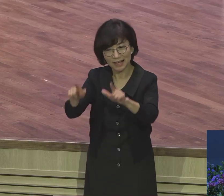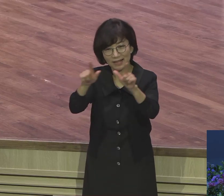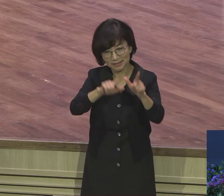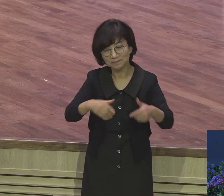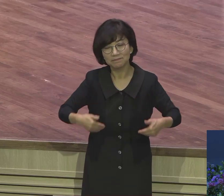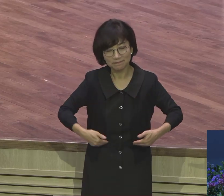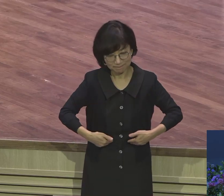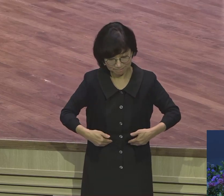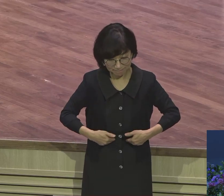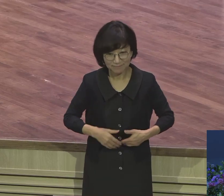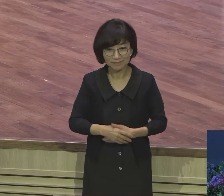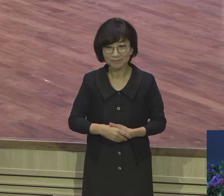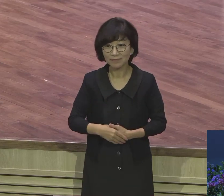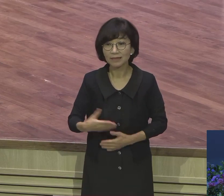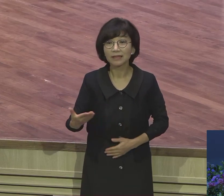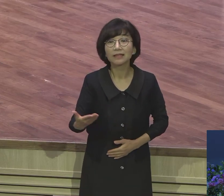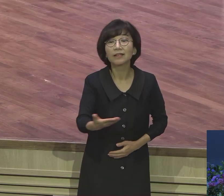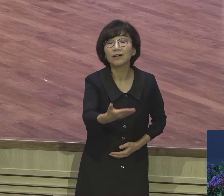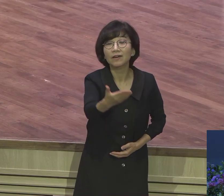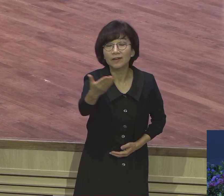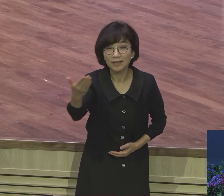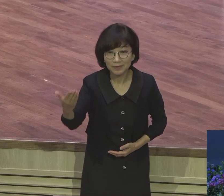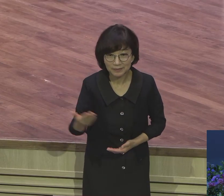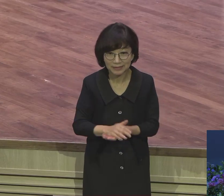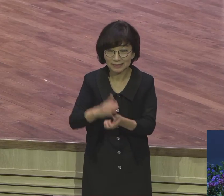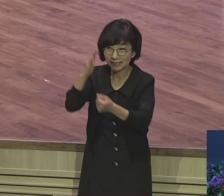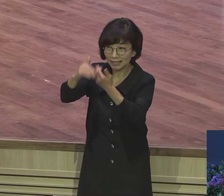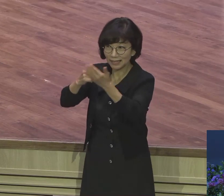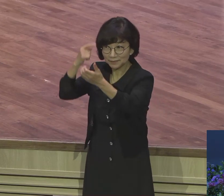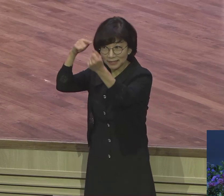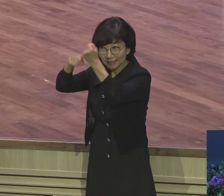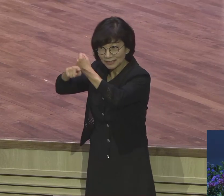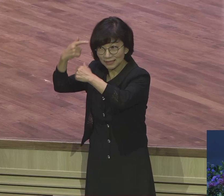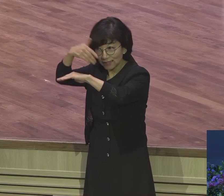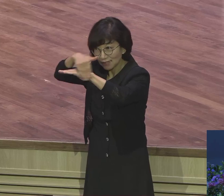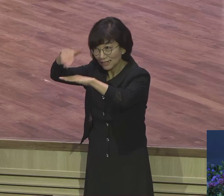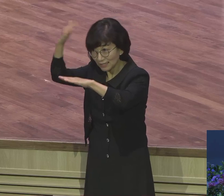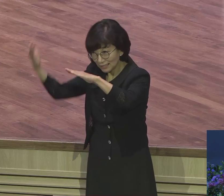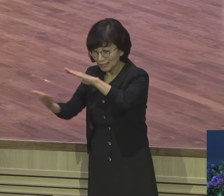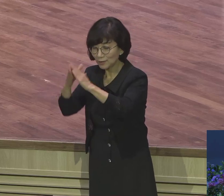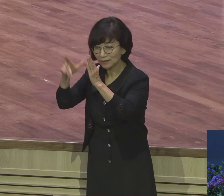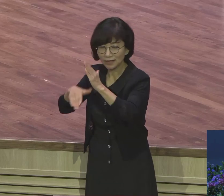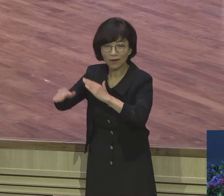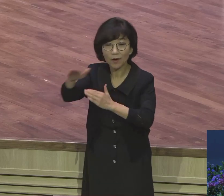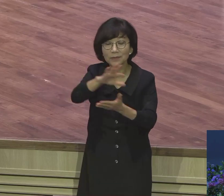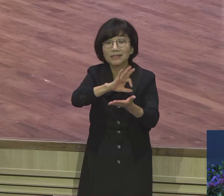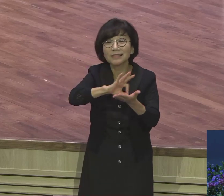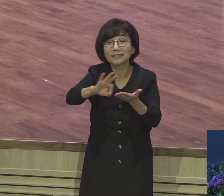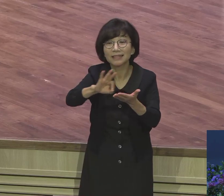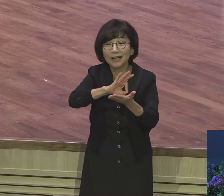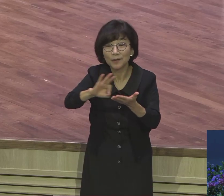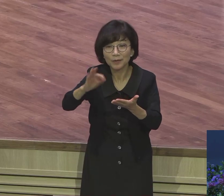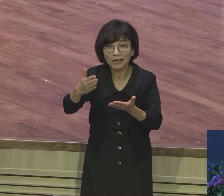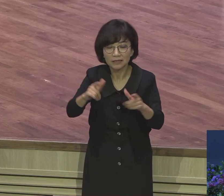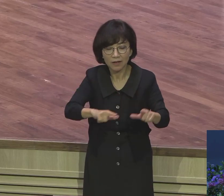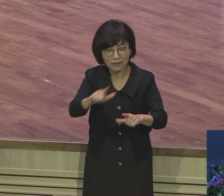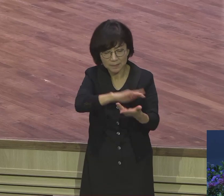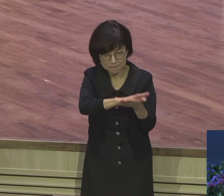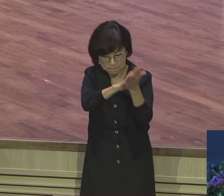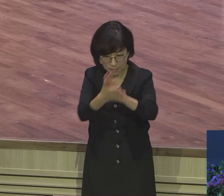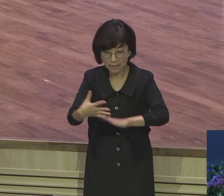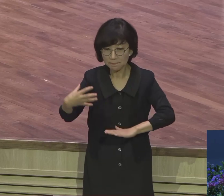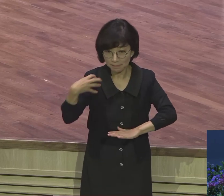사실을 아시고 우리 영교의 성경을 이런 하나님의 뜻과 계획을 이루는데 실제로 수입이 맞는 현장 변화의 주역들 다